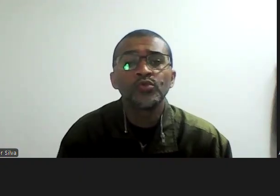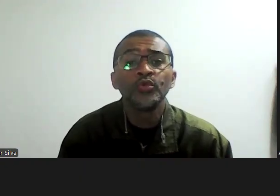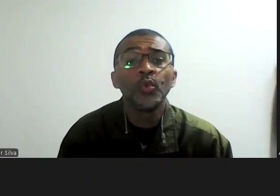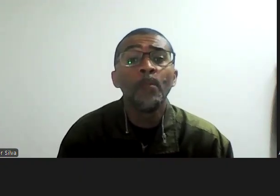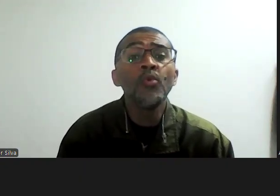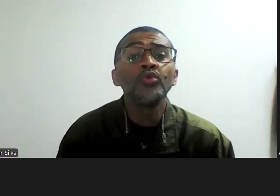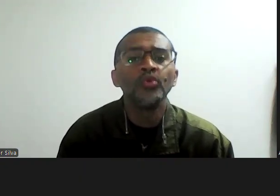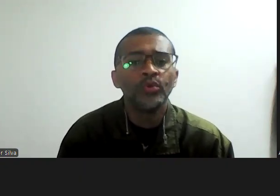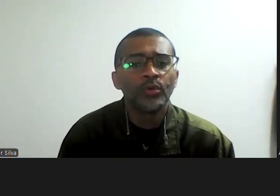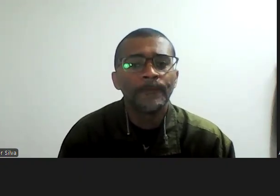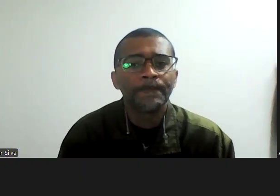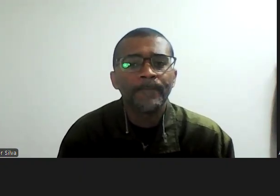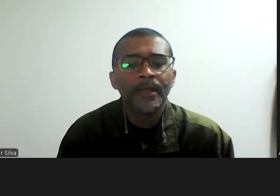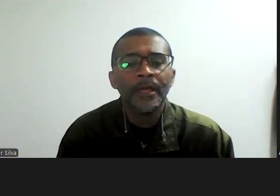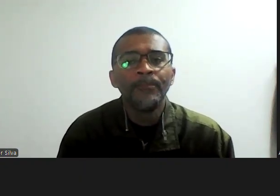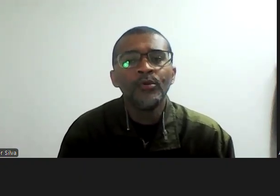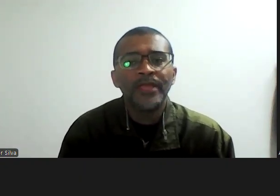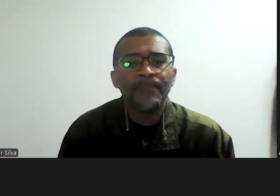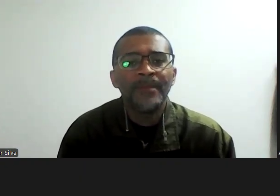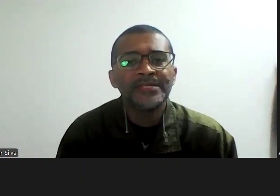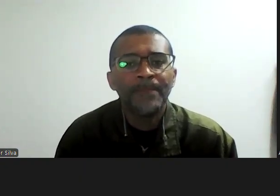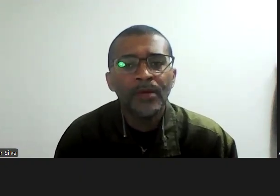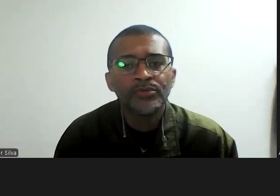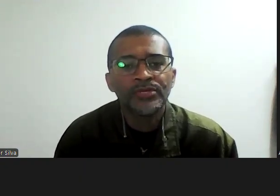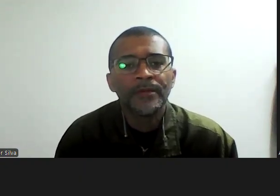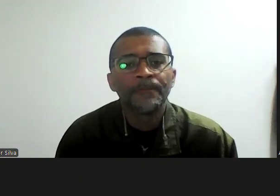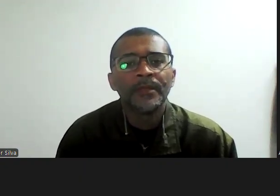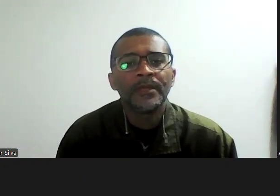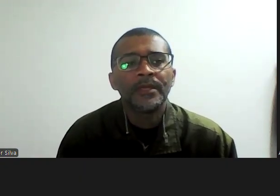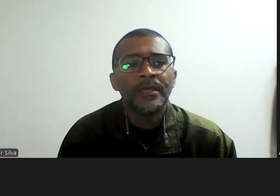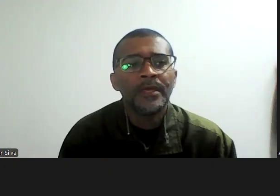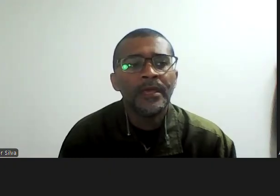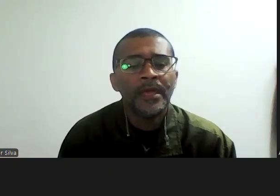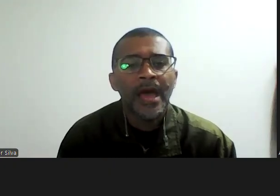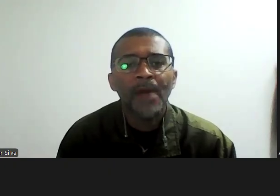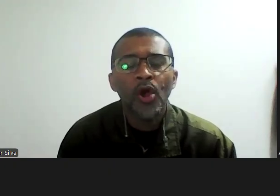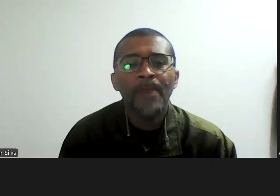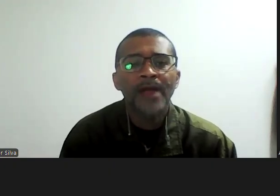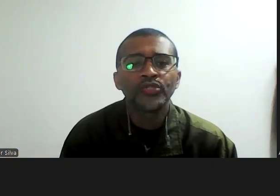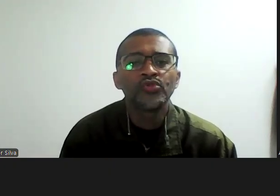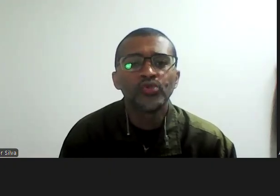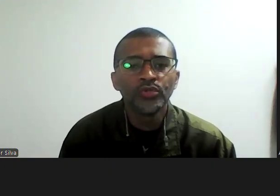expressão surdo-mudo. Por quê? Percebeu-se que a